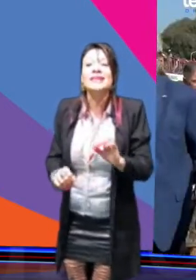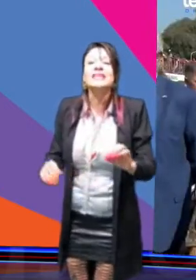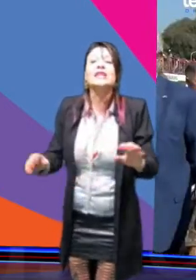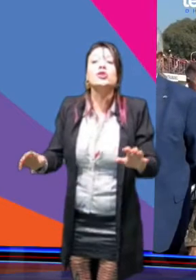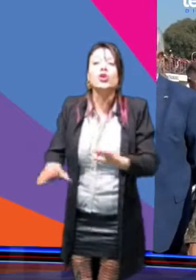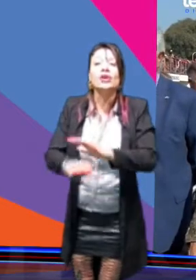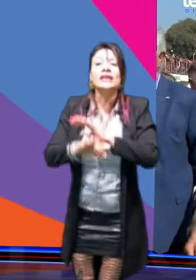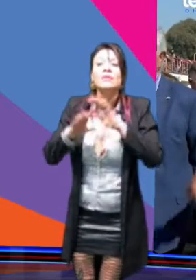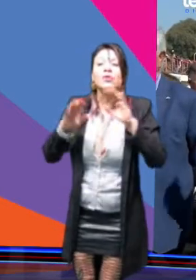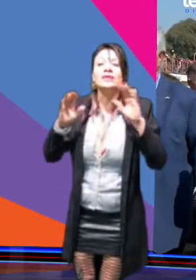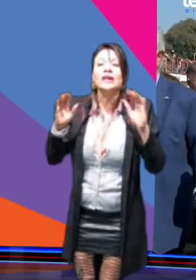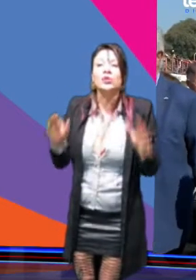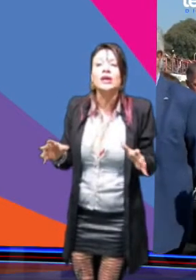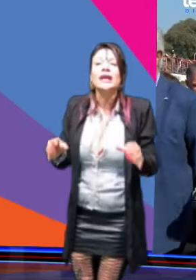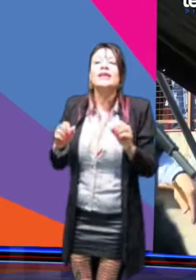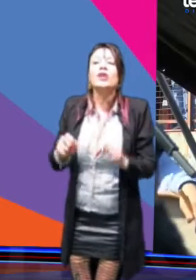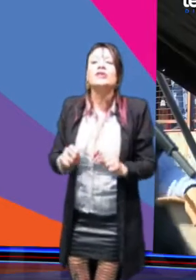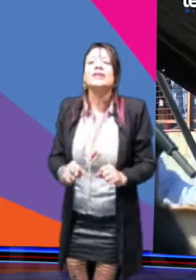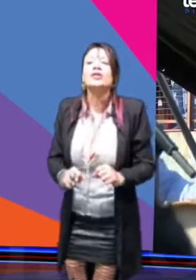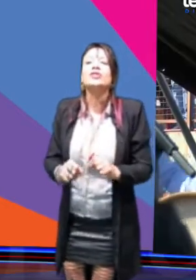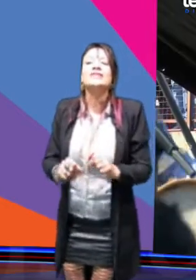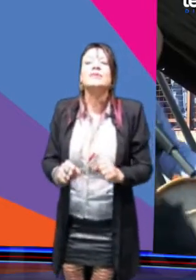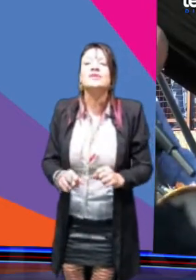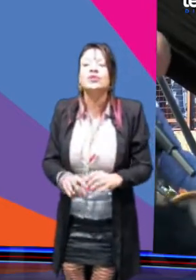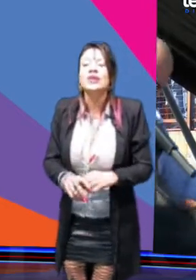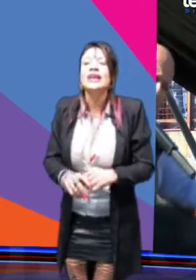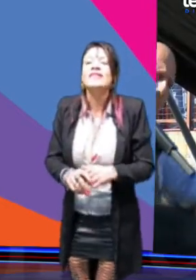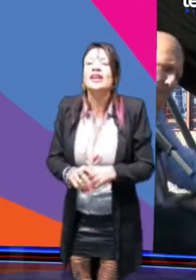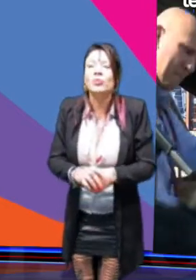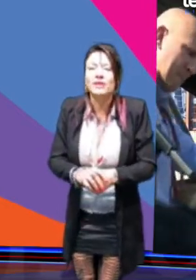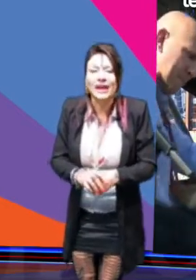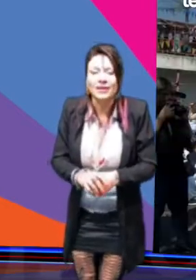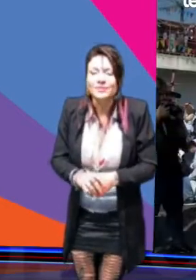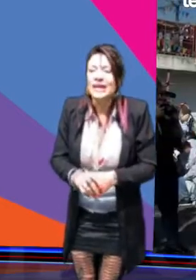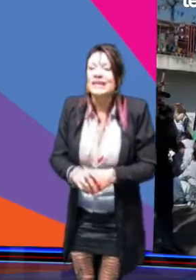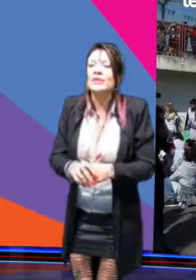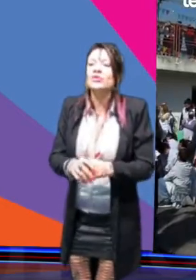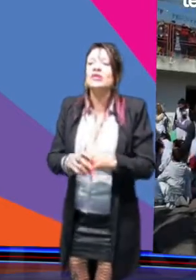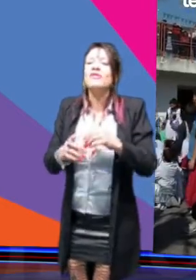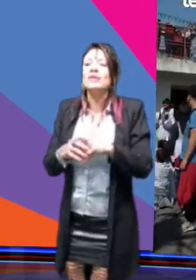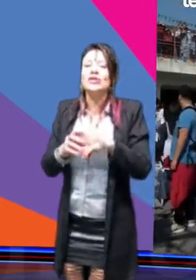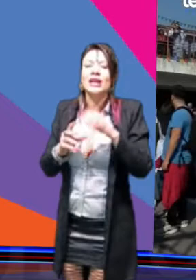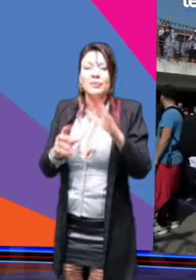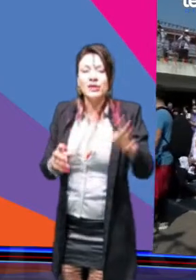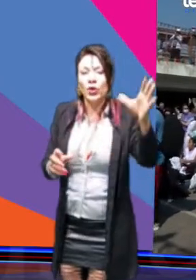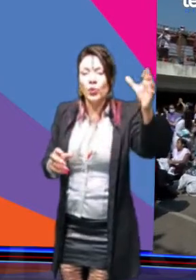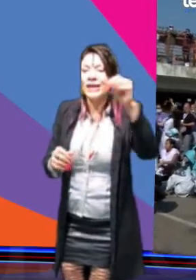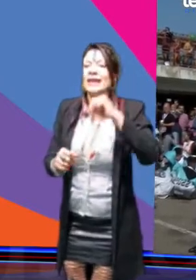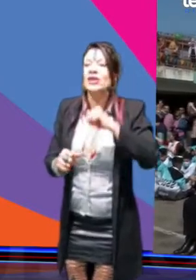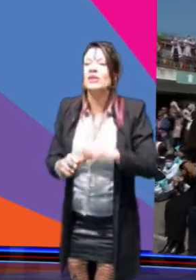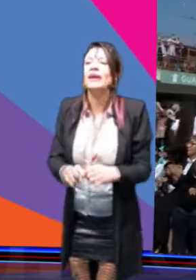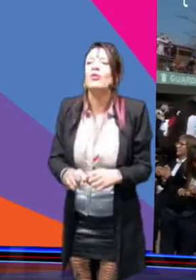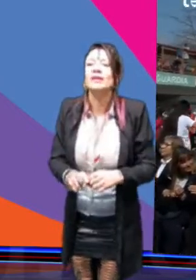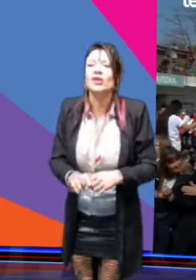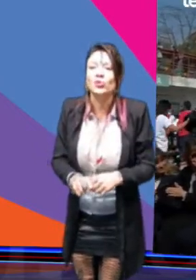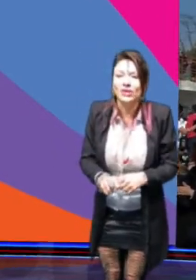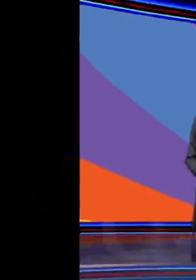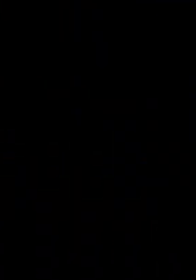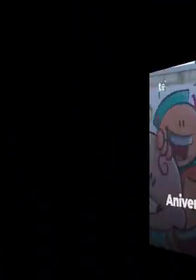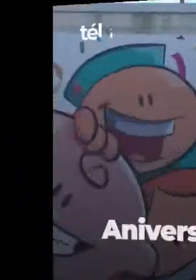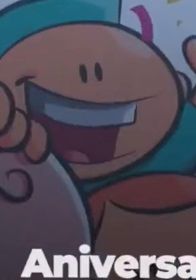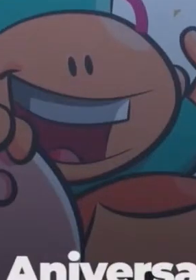y todo el equipo de salud de los distintos servicios del hospital. Tenemos información al respecto, una linda nota para compartir con